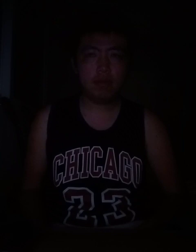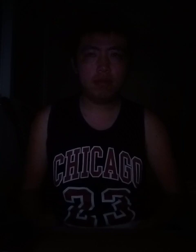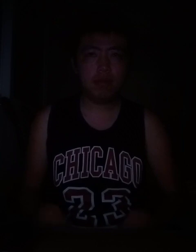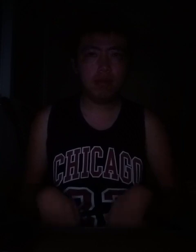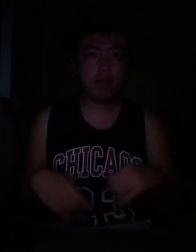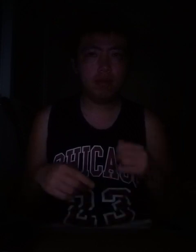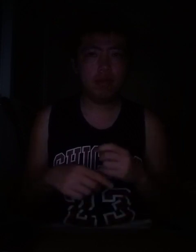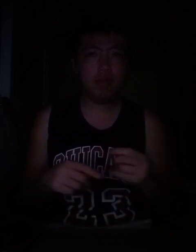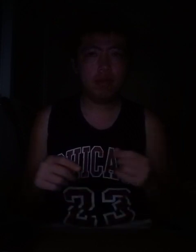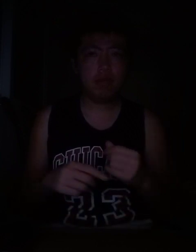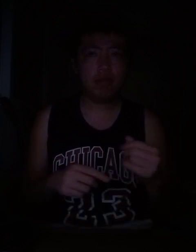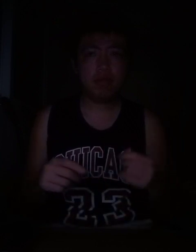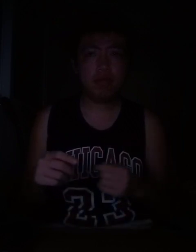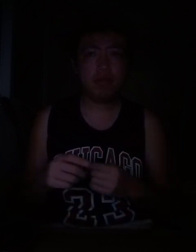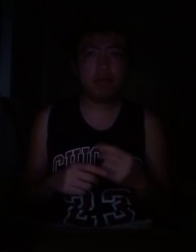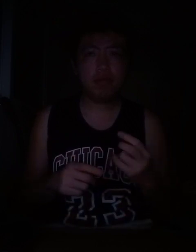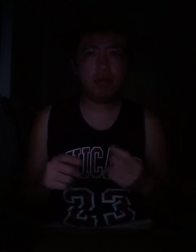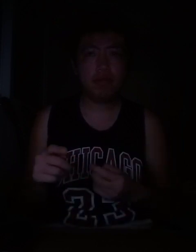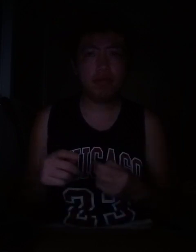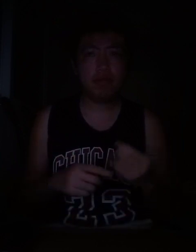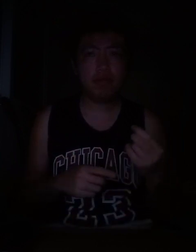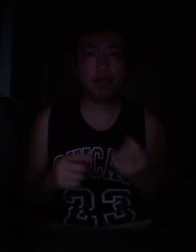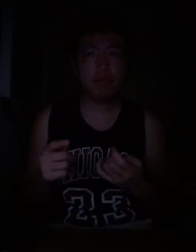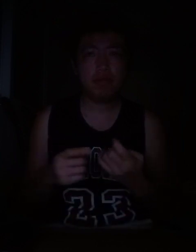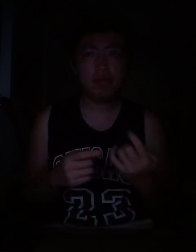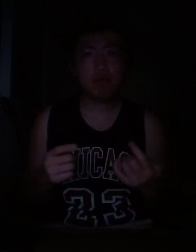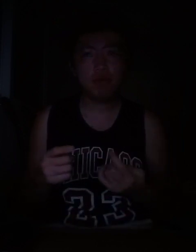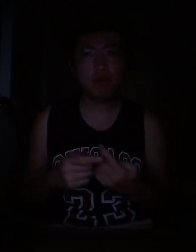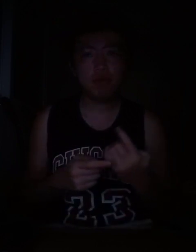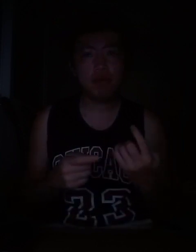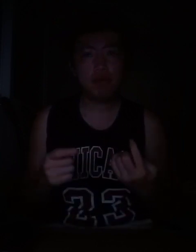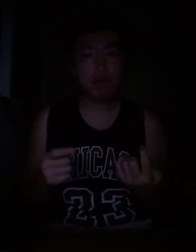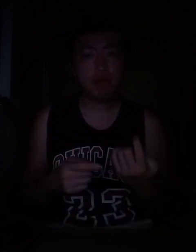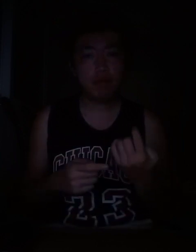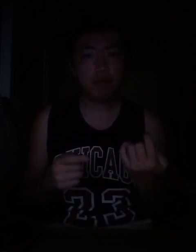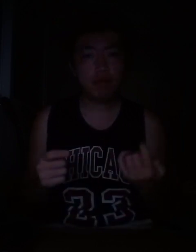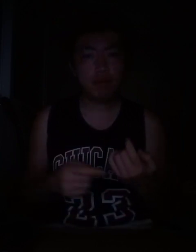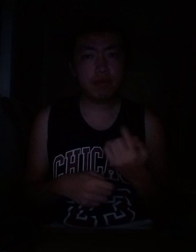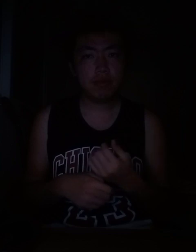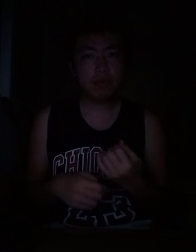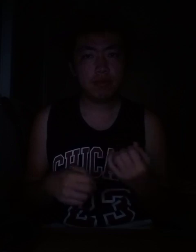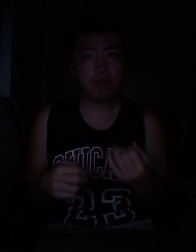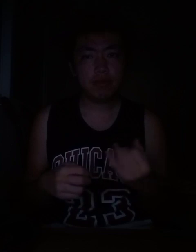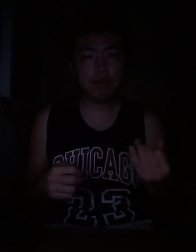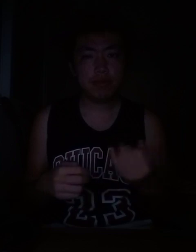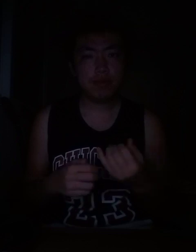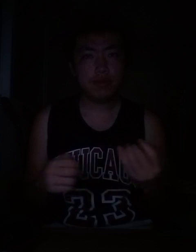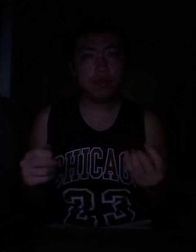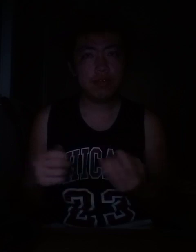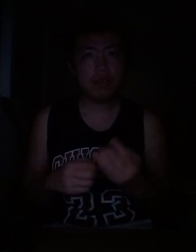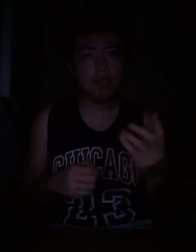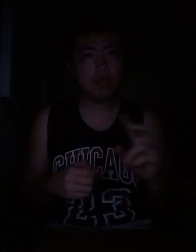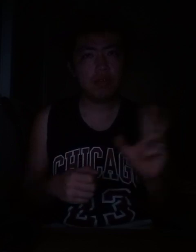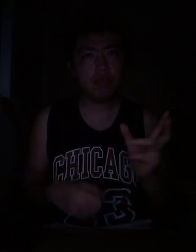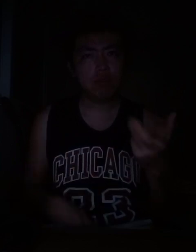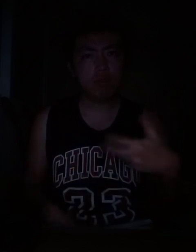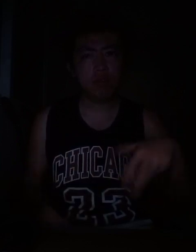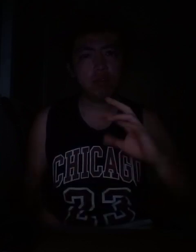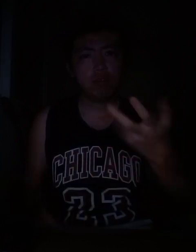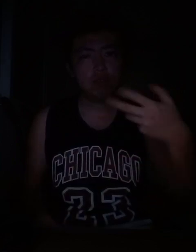상대적으로 느릿느릿한 속도도 문제입니다. 현재 우리나라 주변의 기압계인데요. 통상 여름철 태풍의 이동을 돕는